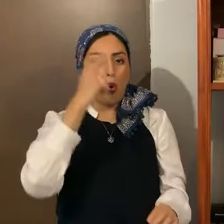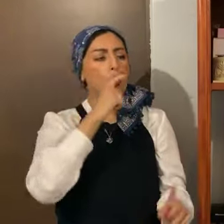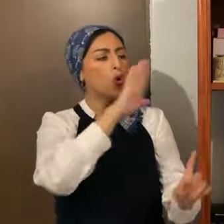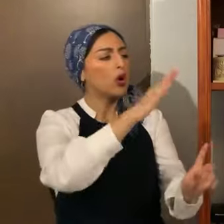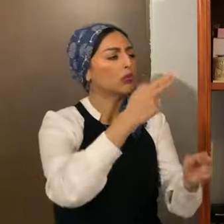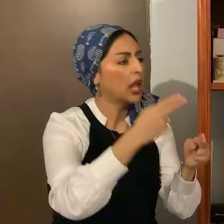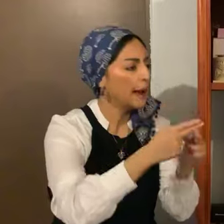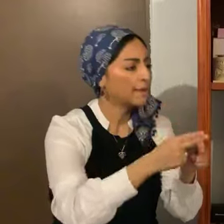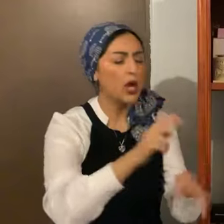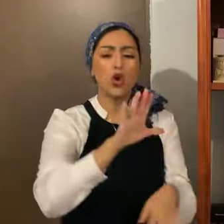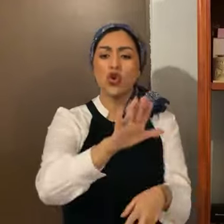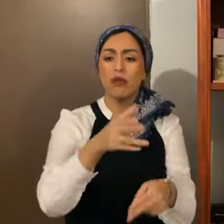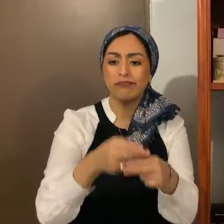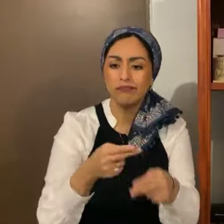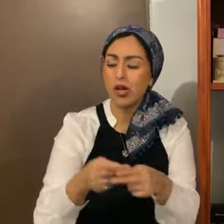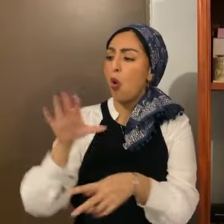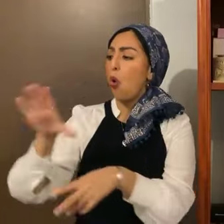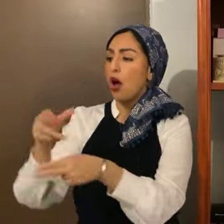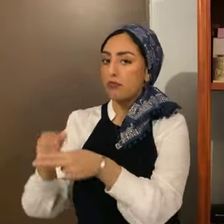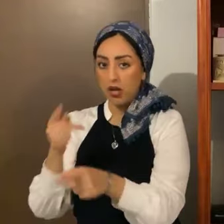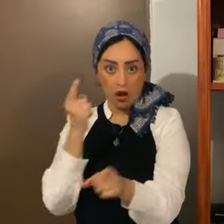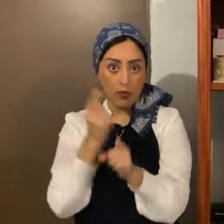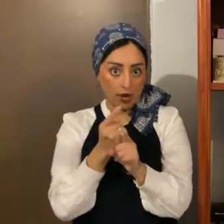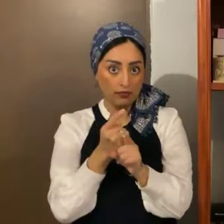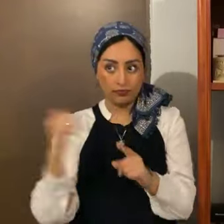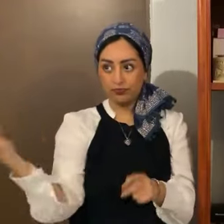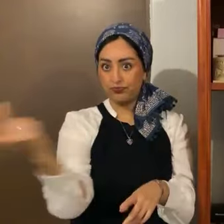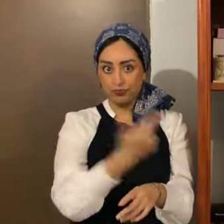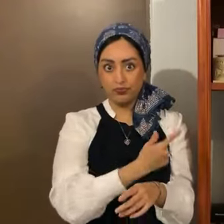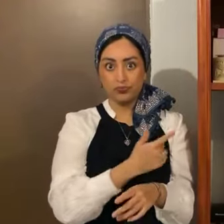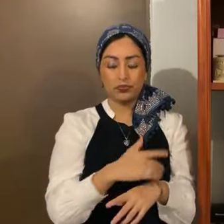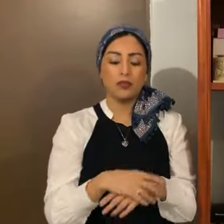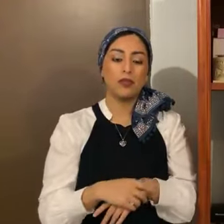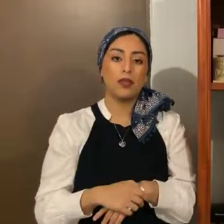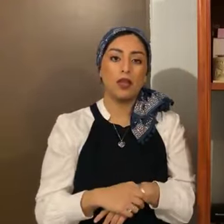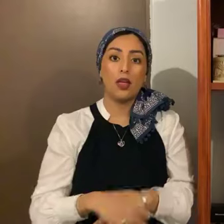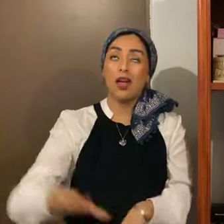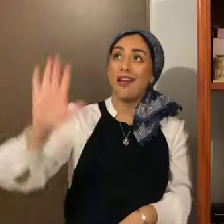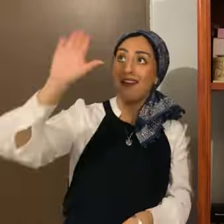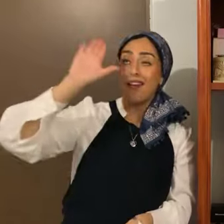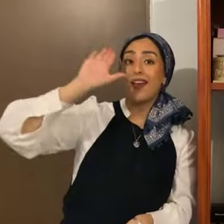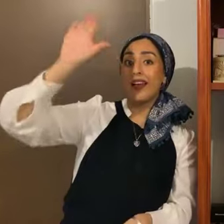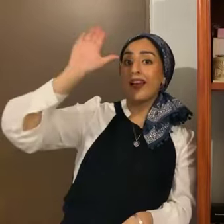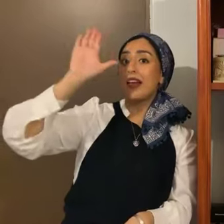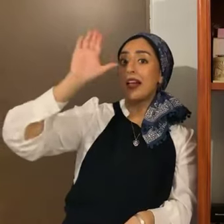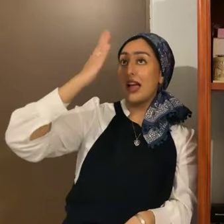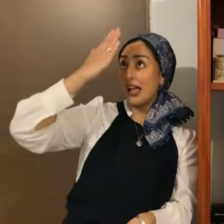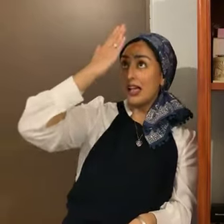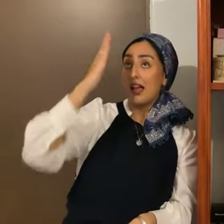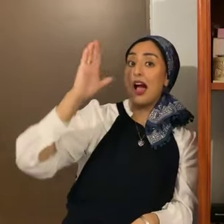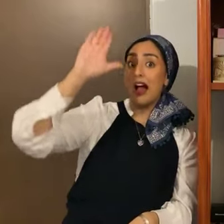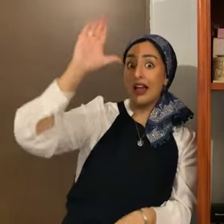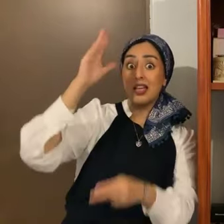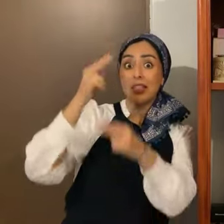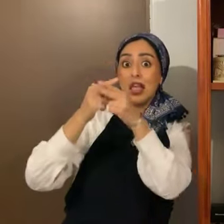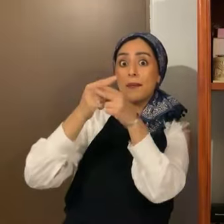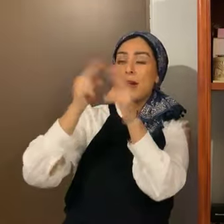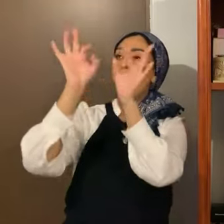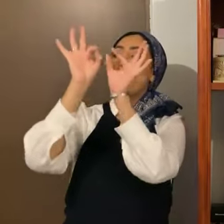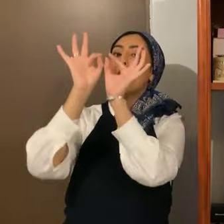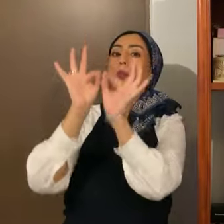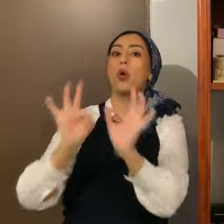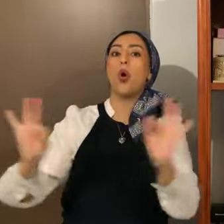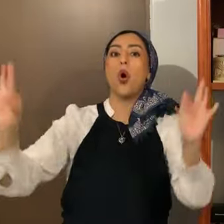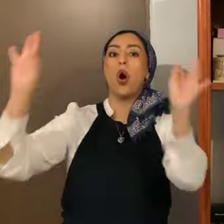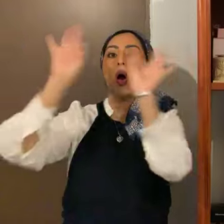Entonces, su nombre del bendito, por siempre, Yahweh, representa quién es él y lo que